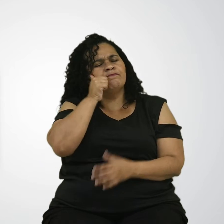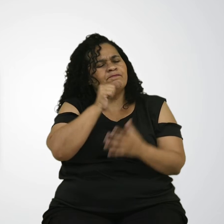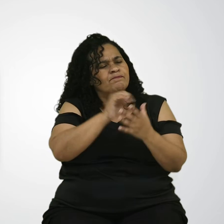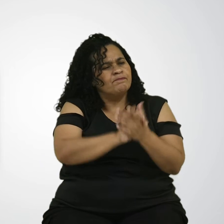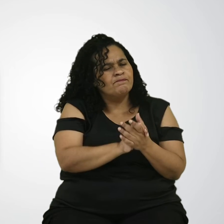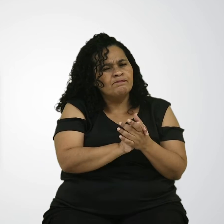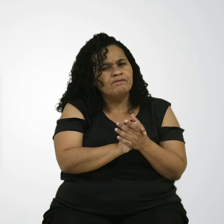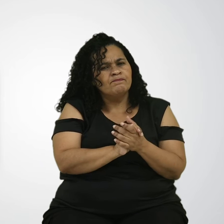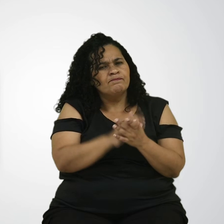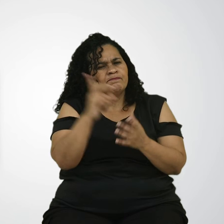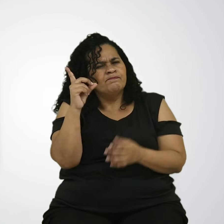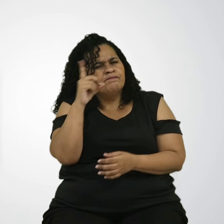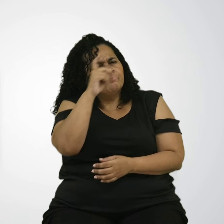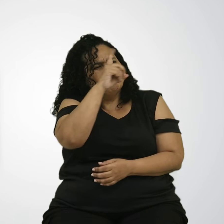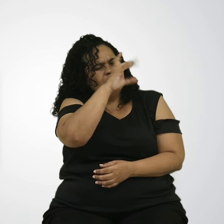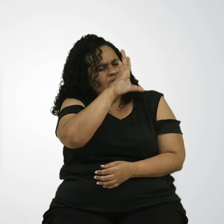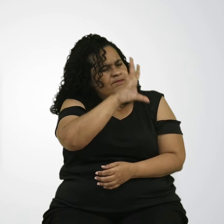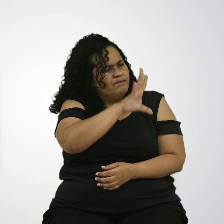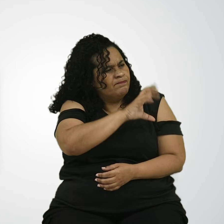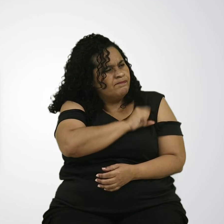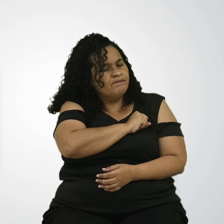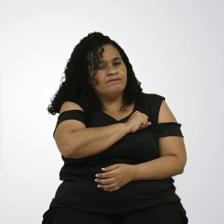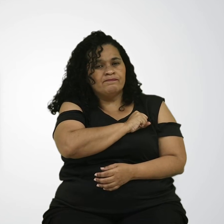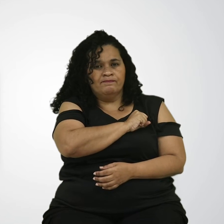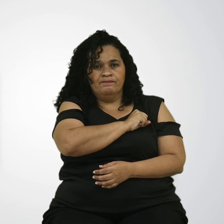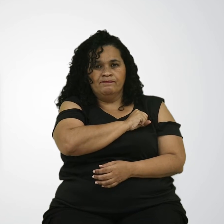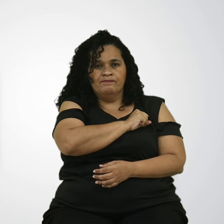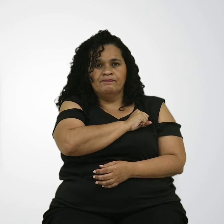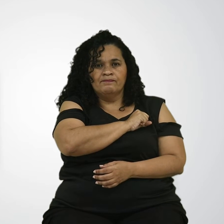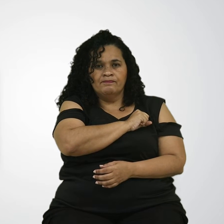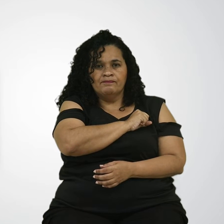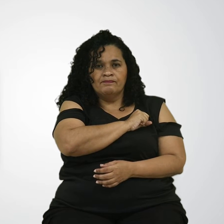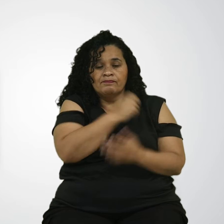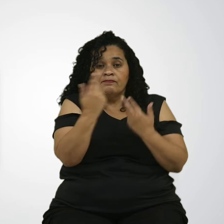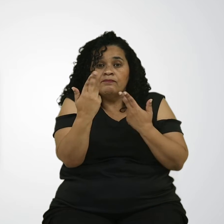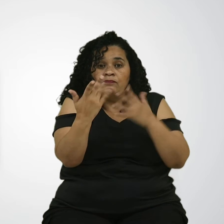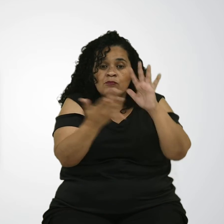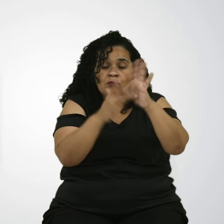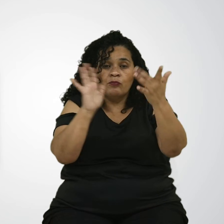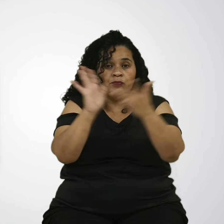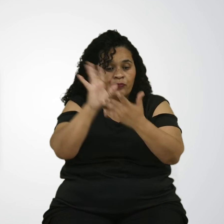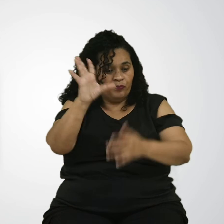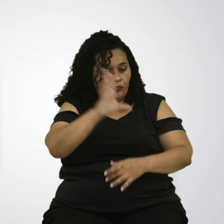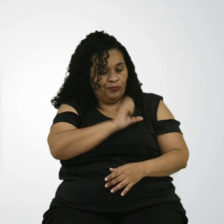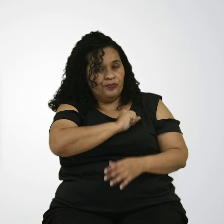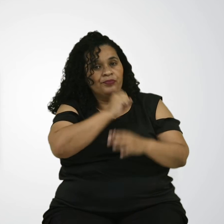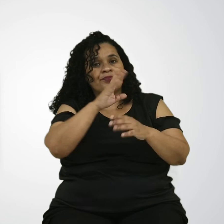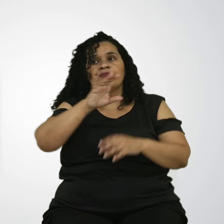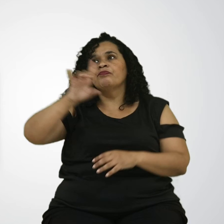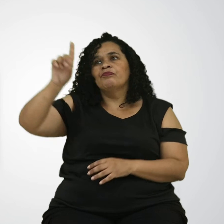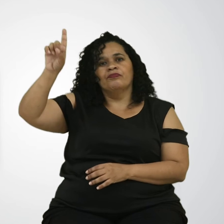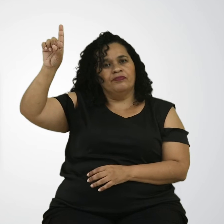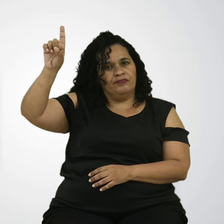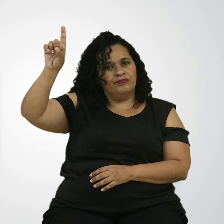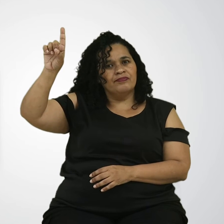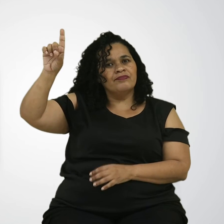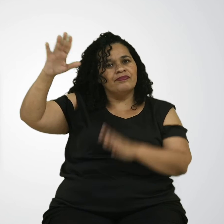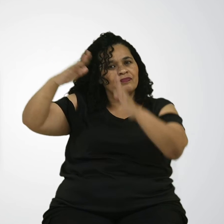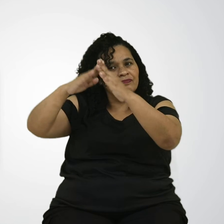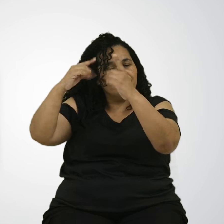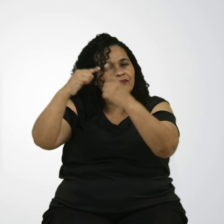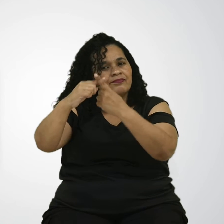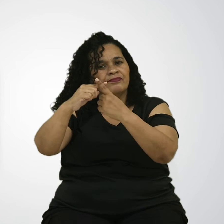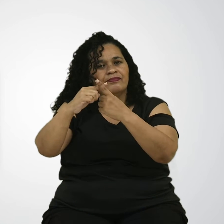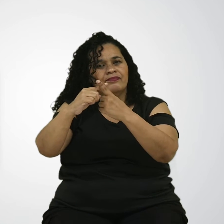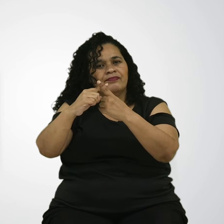que a ame como Cristo amou a igreja. Pelo contrário. Elas são profundamente